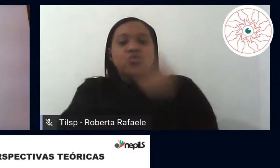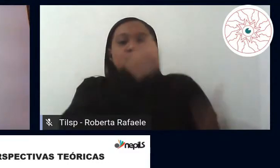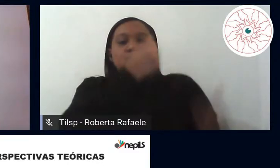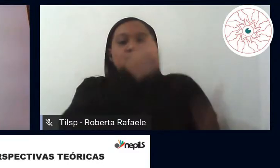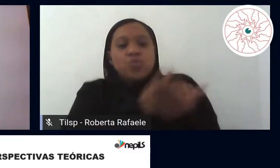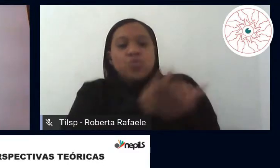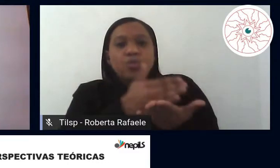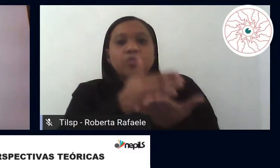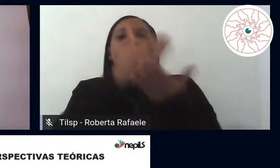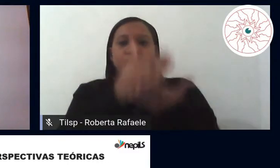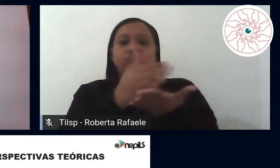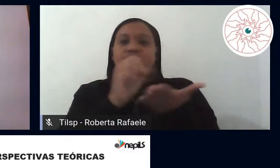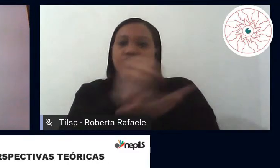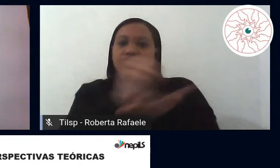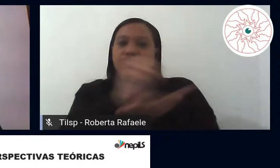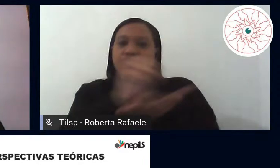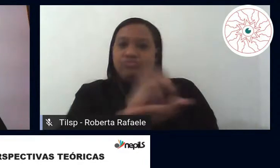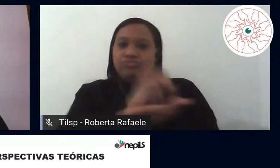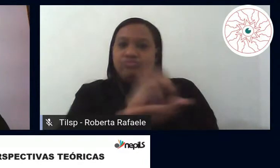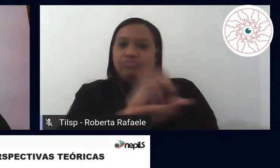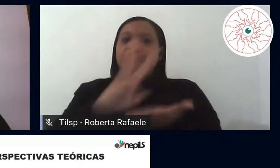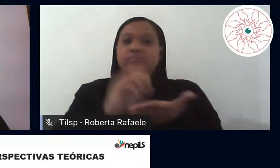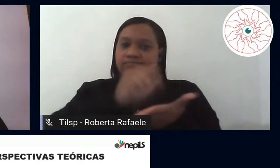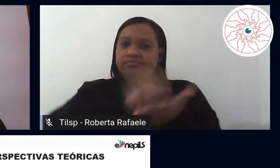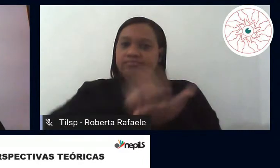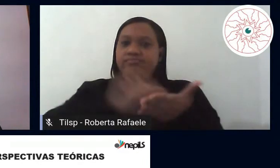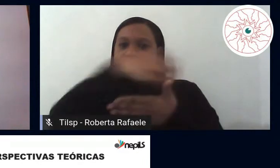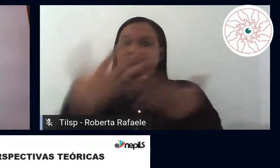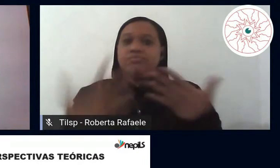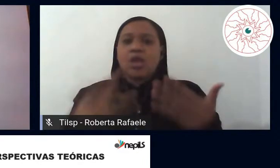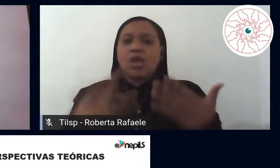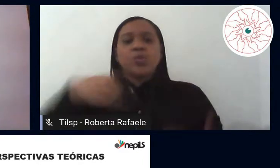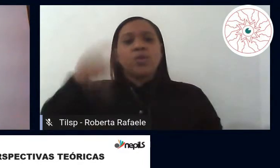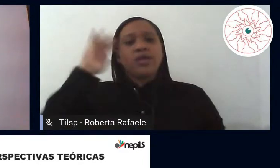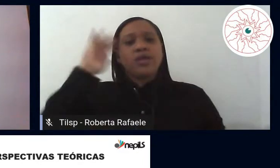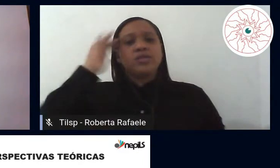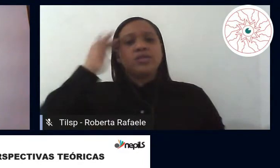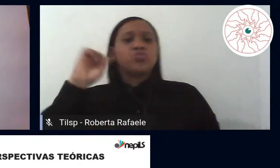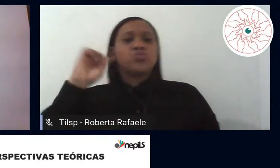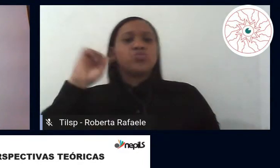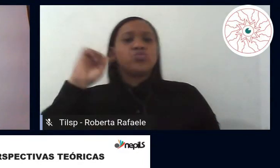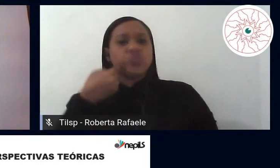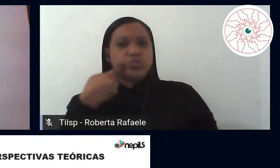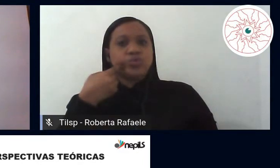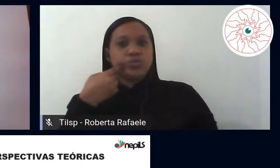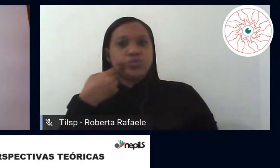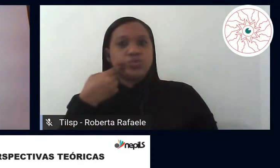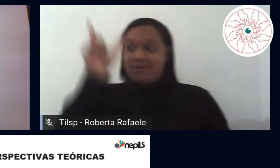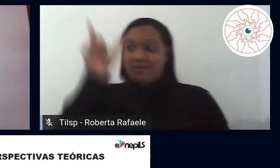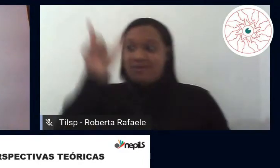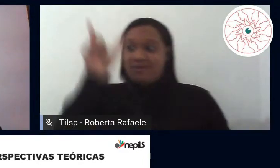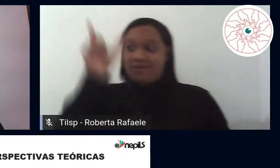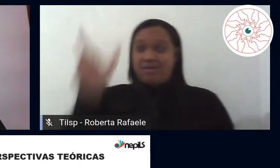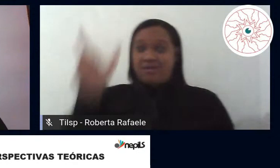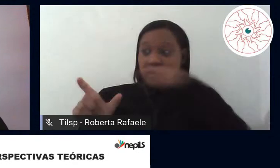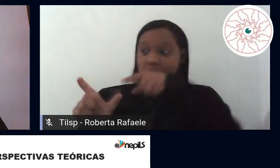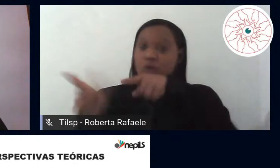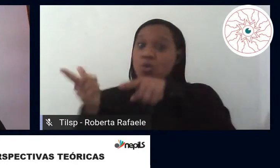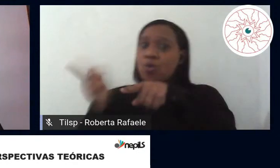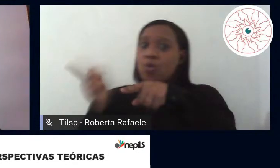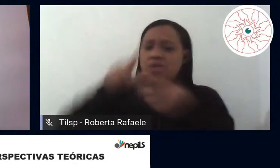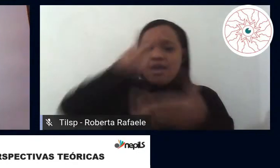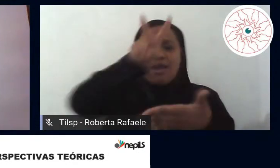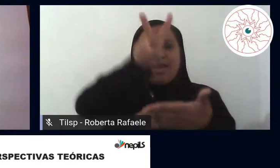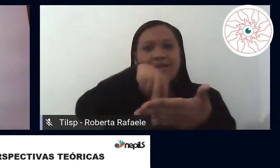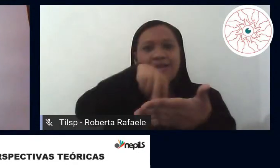que se o surdo ele conseguir ler e escrever em sua língua, né, nas eh na